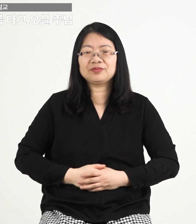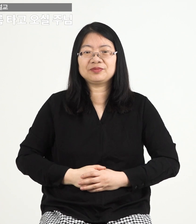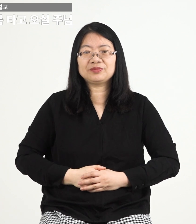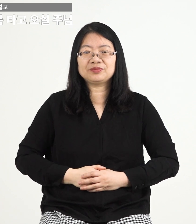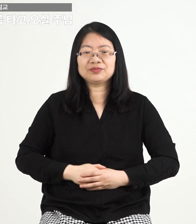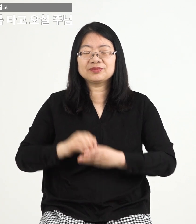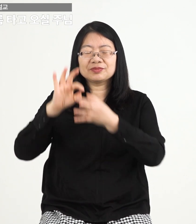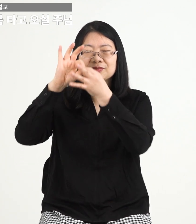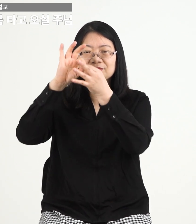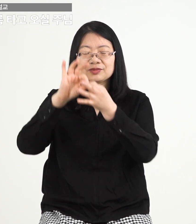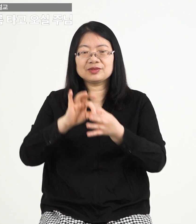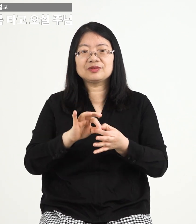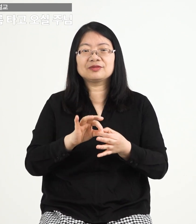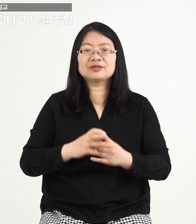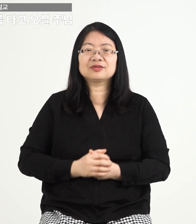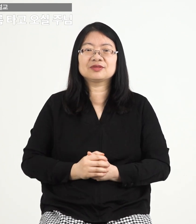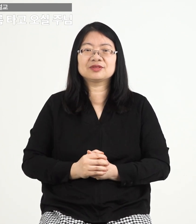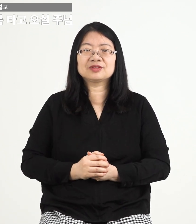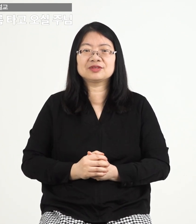계속